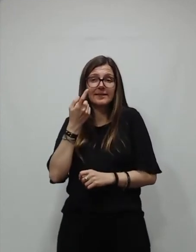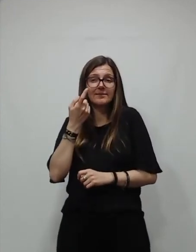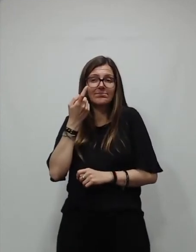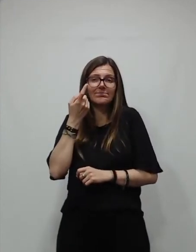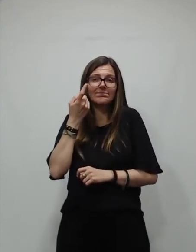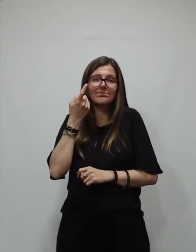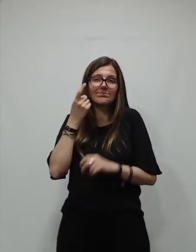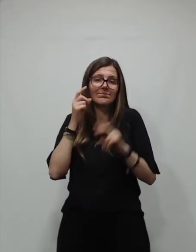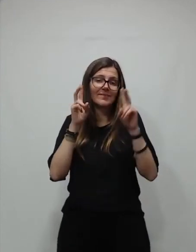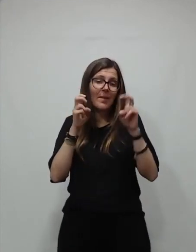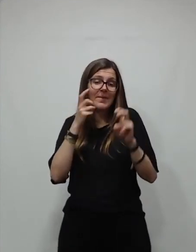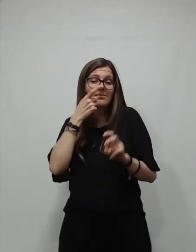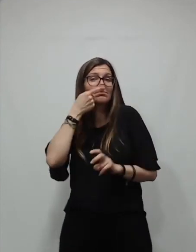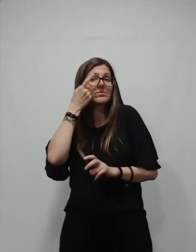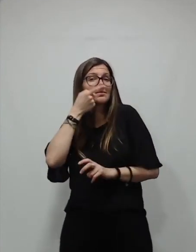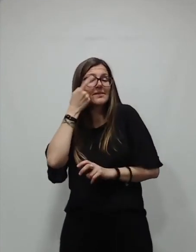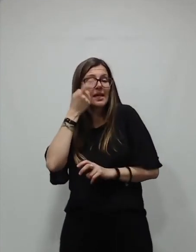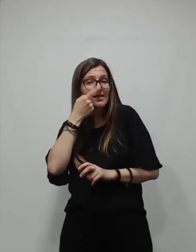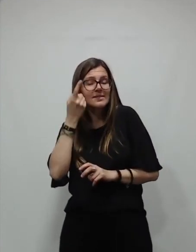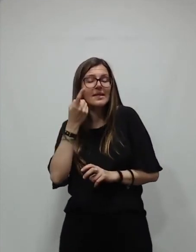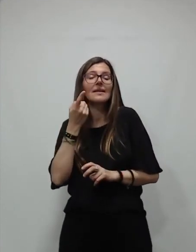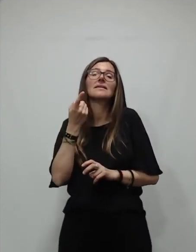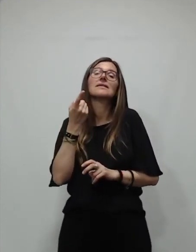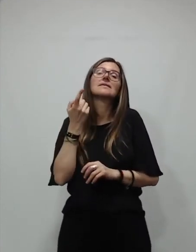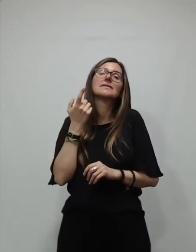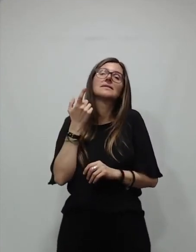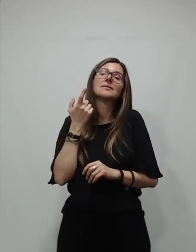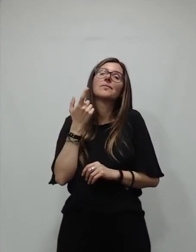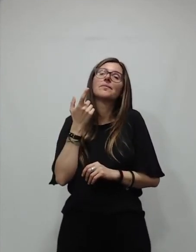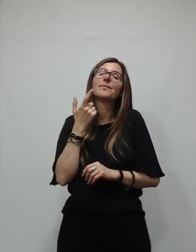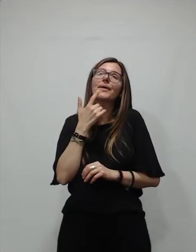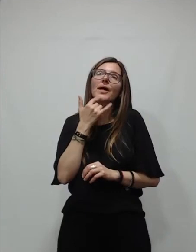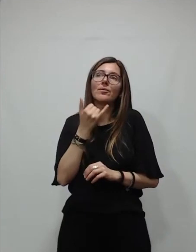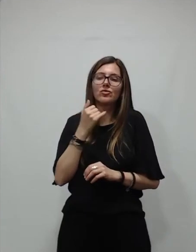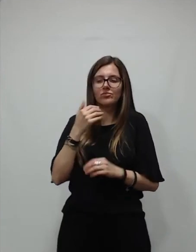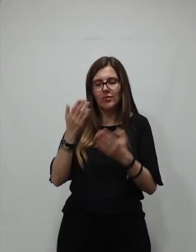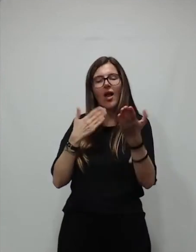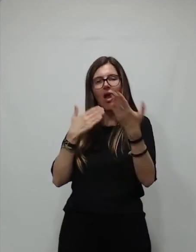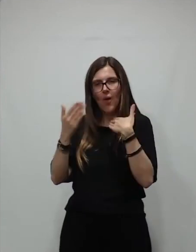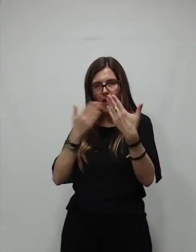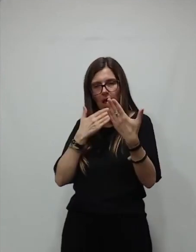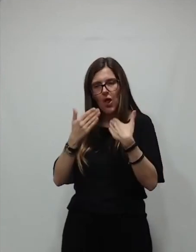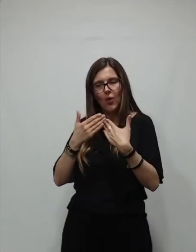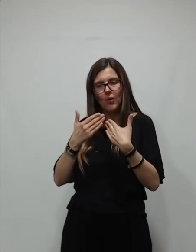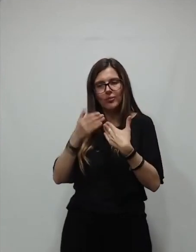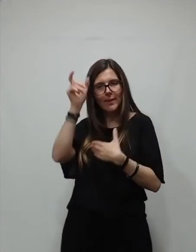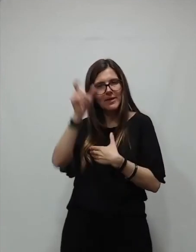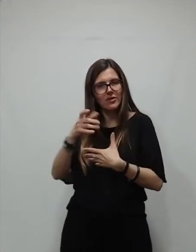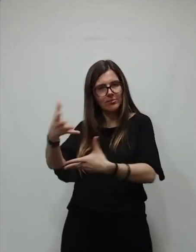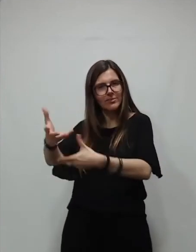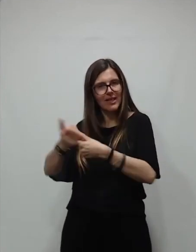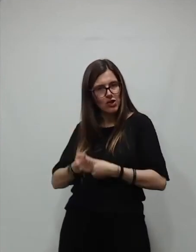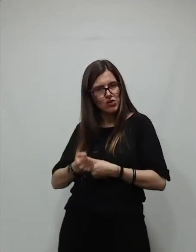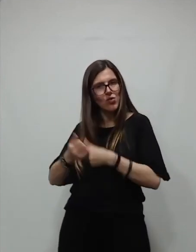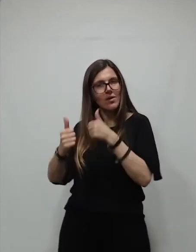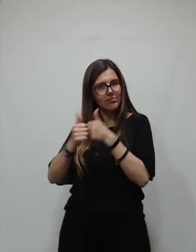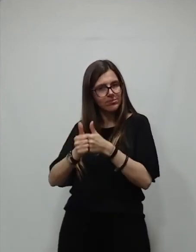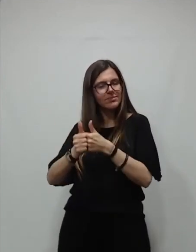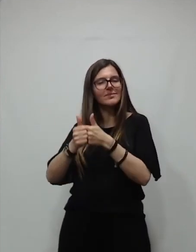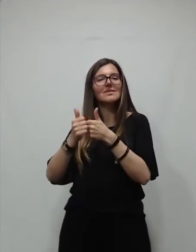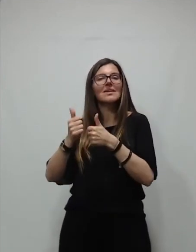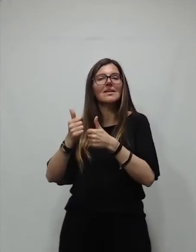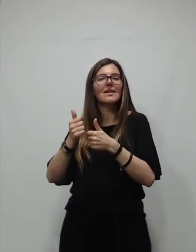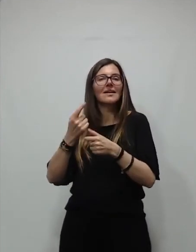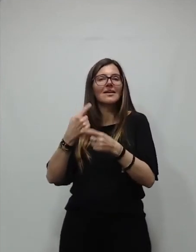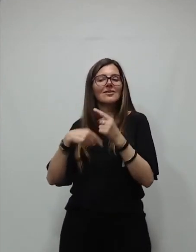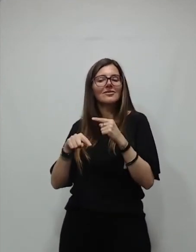intersectorial, en esta conversación que se está teniendo con la asesora, generar una nueva institucionalidad. Veremos